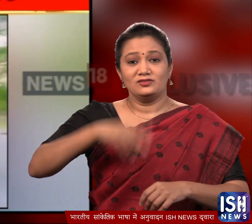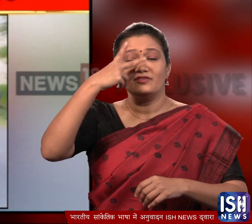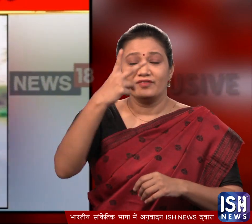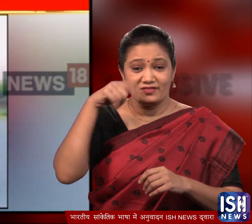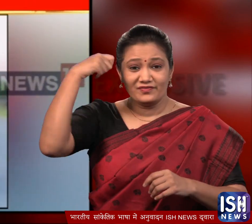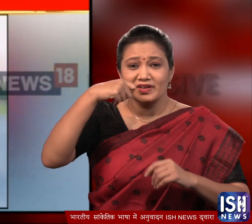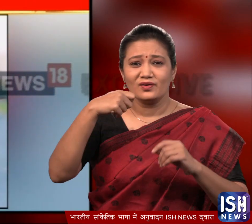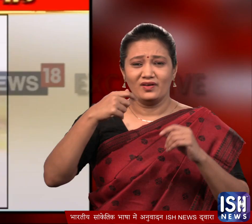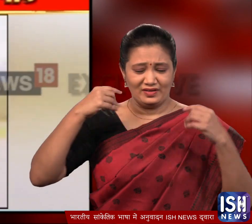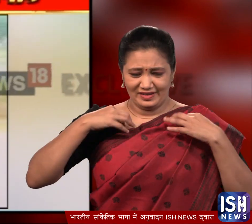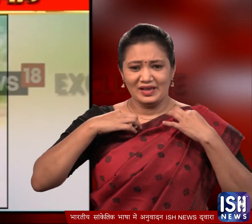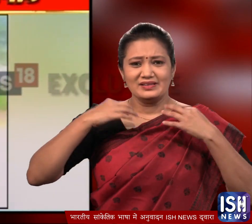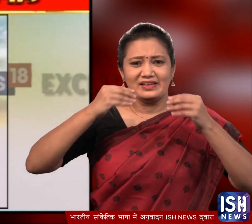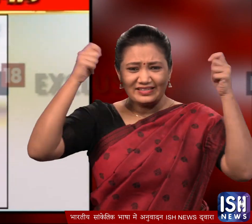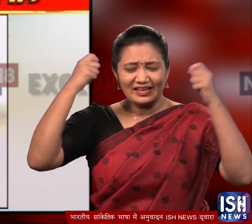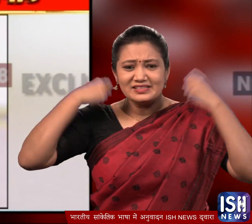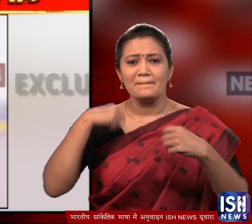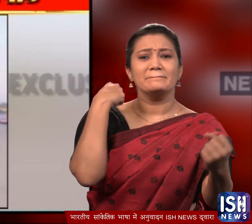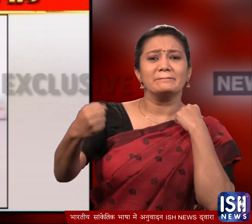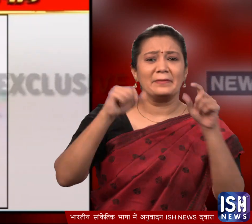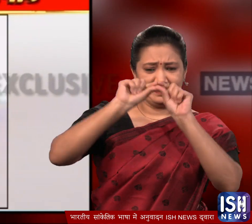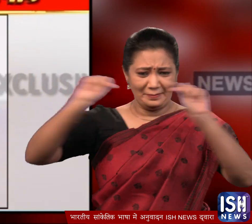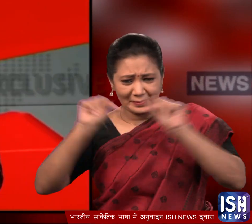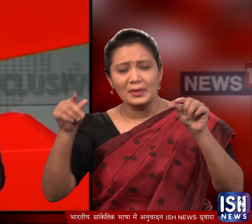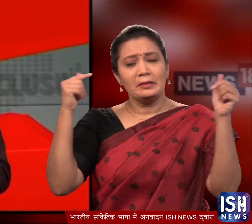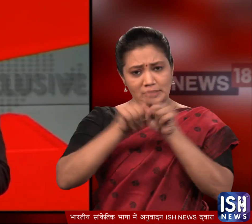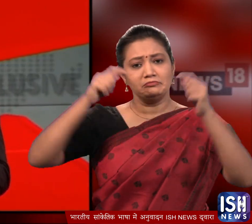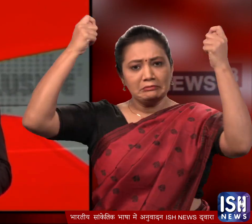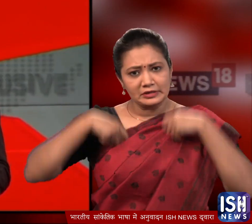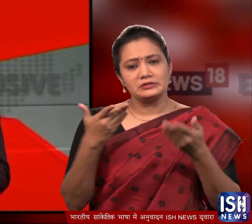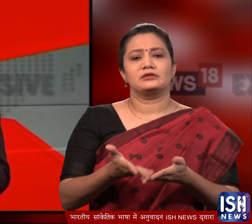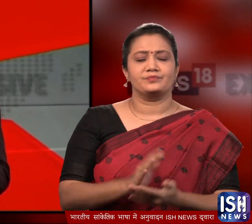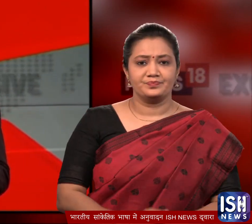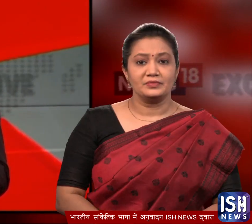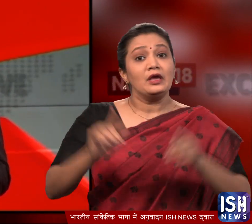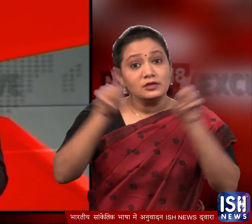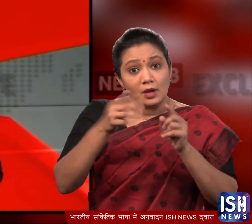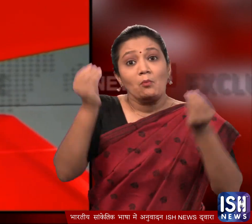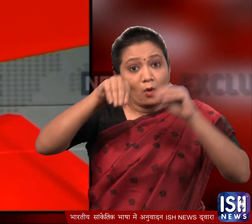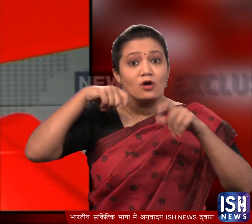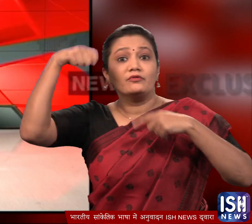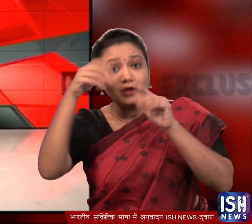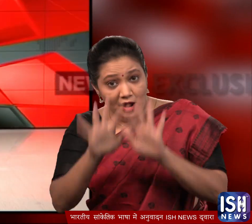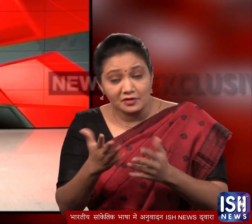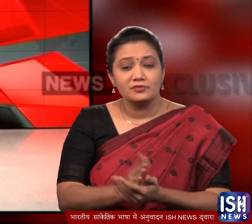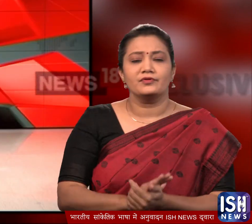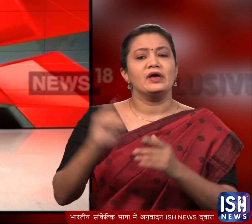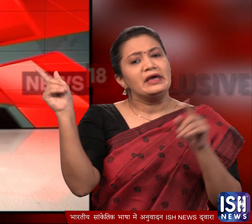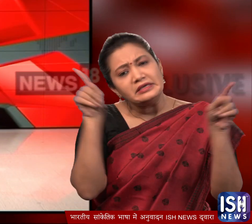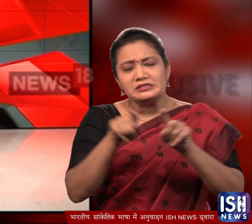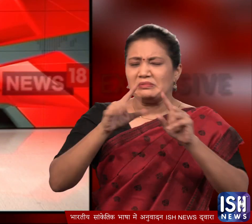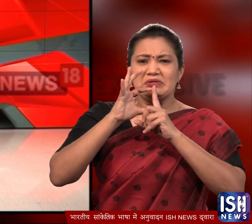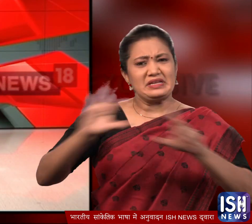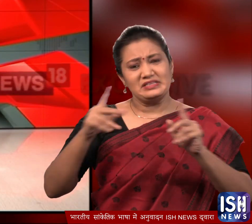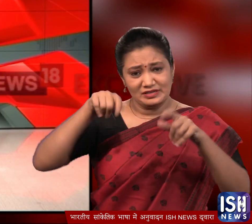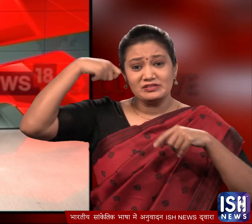सामने आए वीडियो में दोनों लड़कियां किसी जिम की टी-शर्ट में दिखाई दी। इस बीच इन लड़कियों के स्टंट के कुछ और वीडियो भी सामने आए, जिनमें दोनों ने